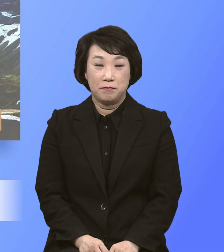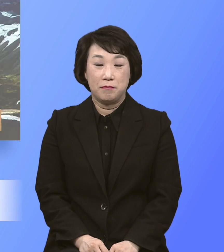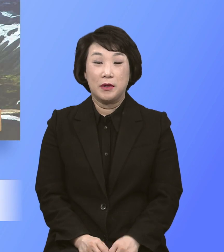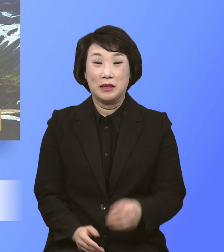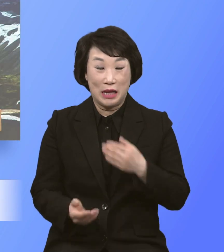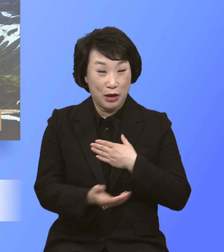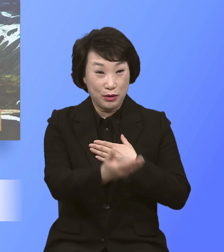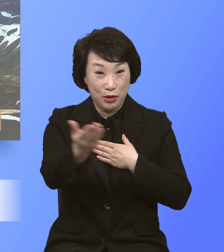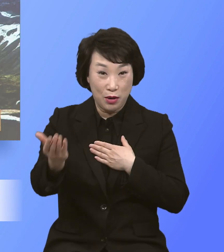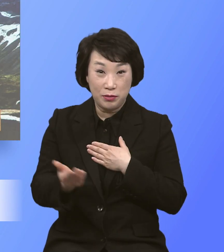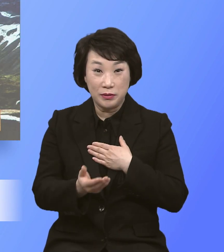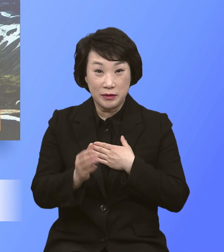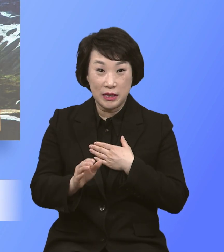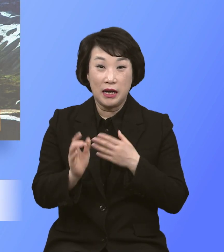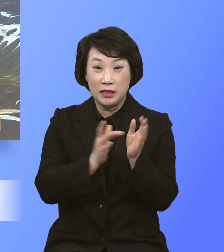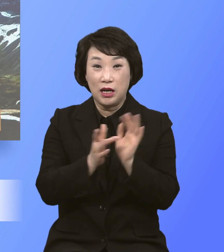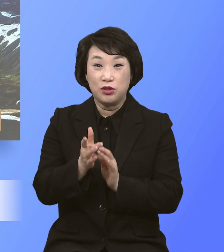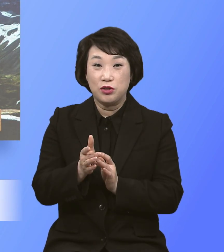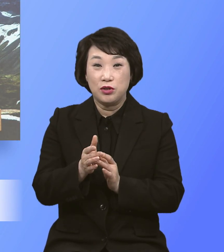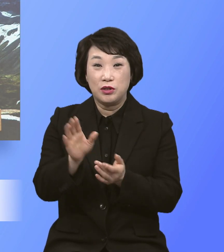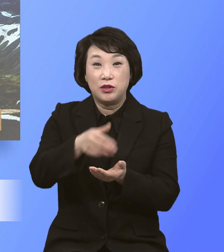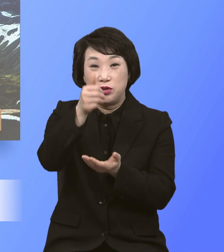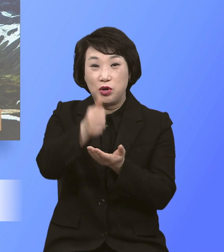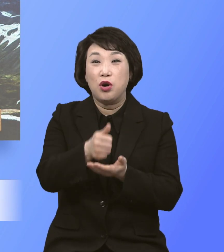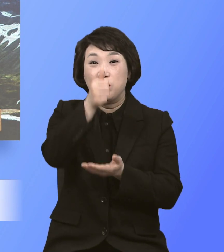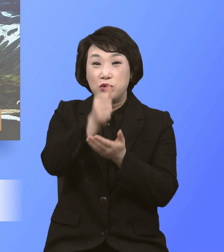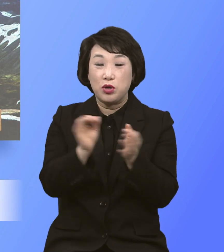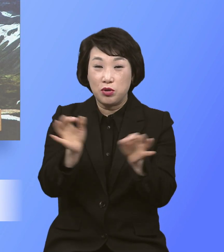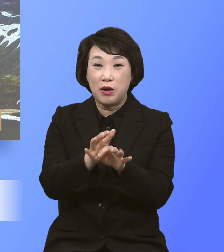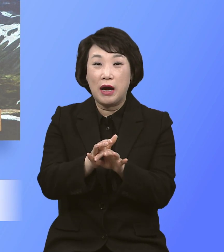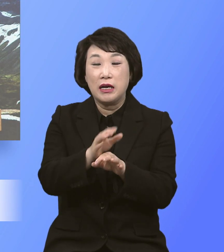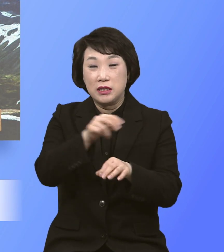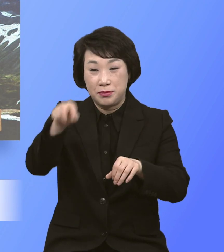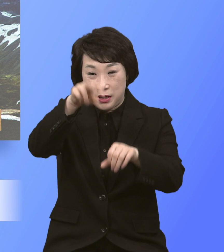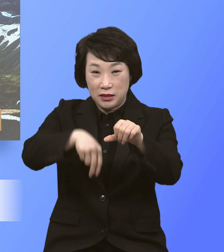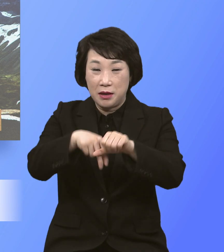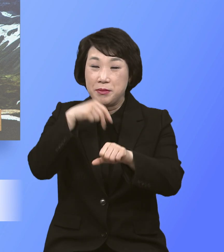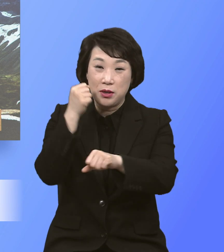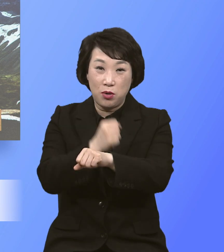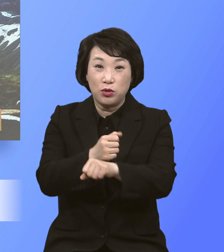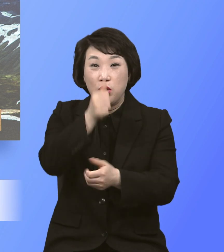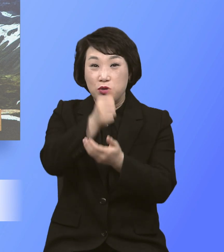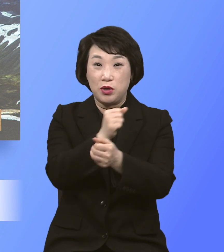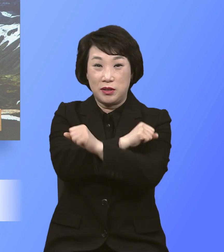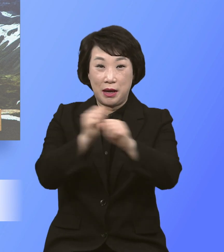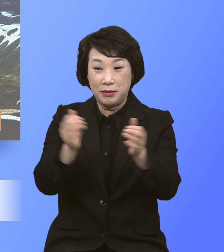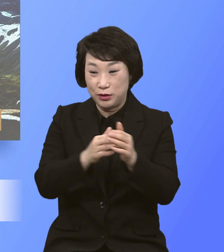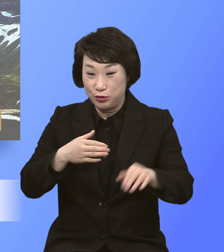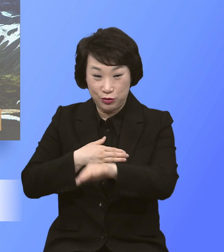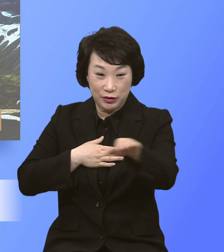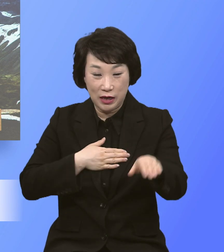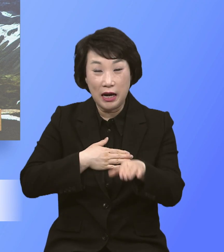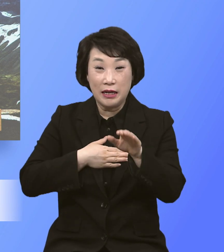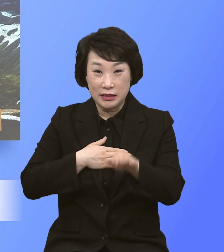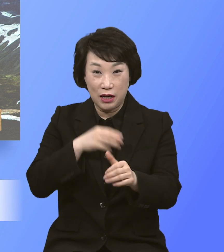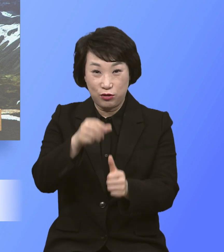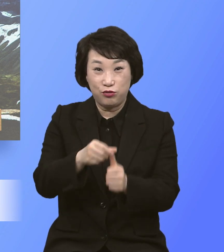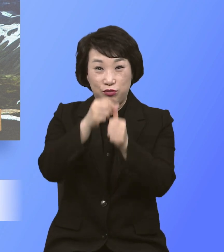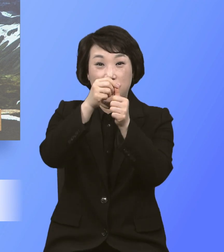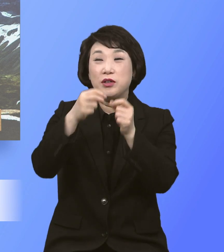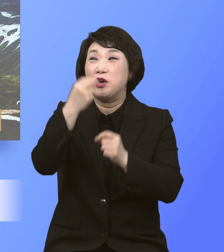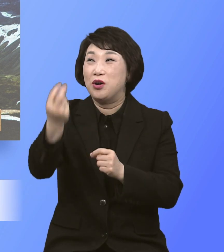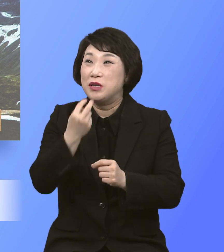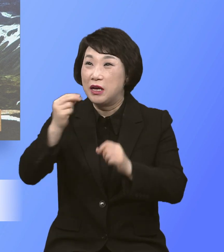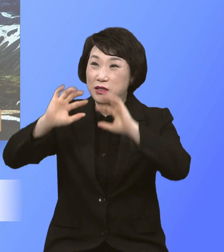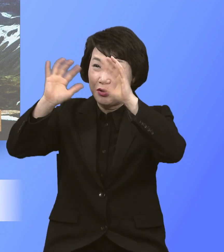나와 여러분들에게 예수 속죄의 십자가의 피의 공로로 제사함 받고 구원받아 영생과